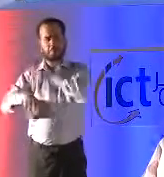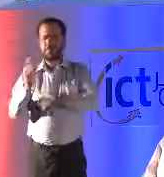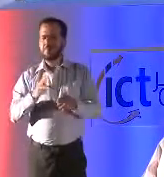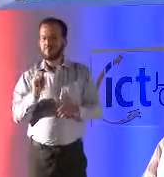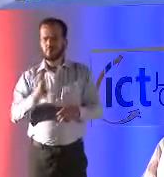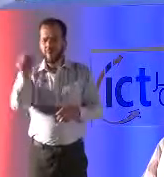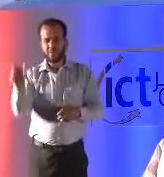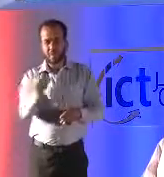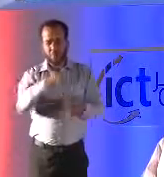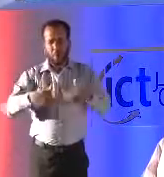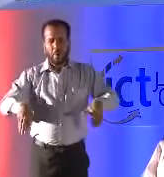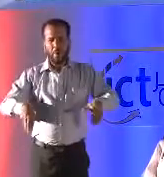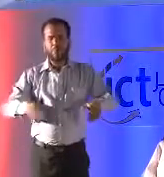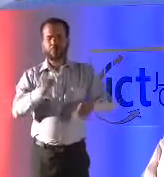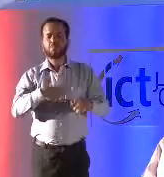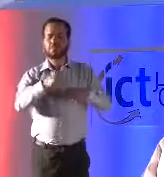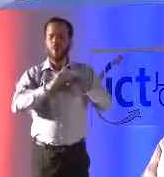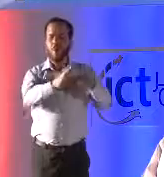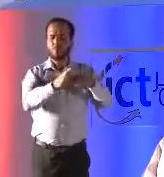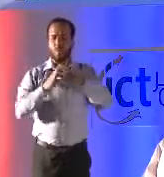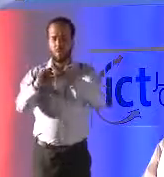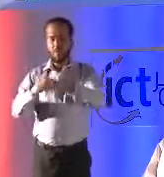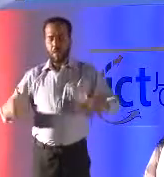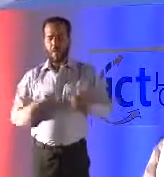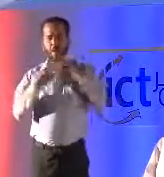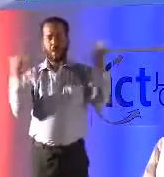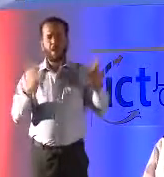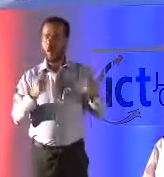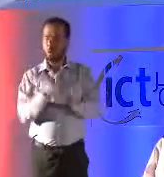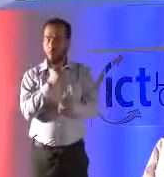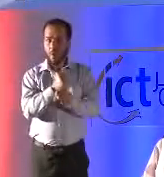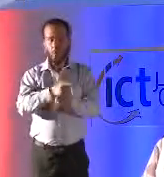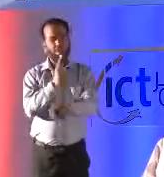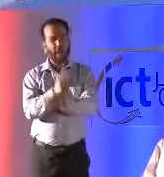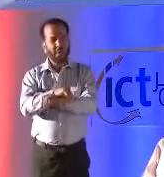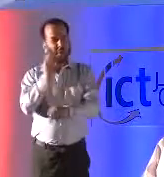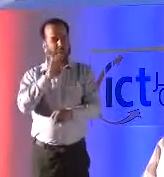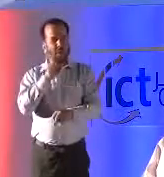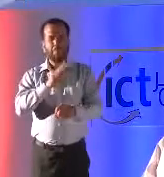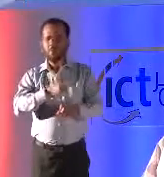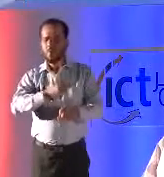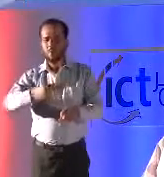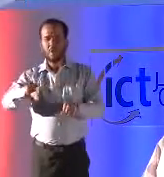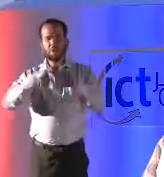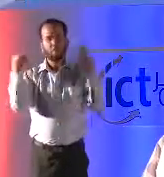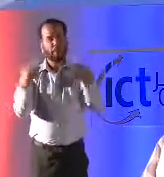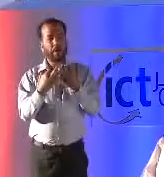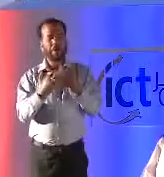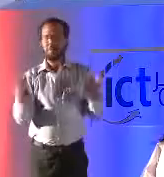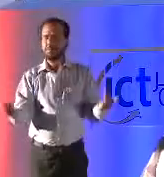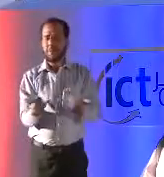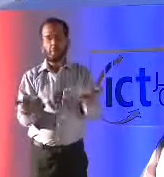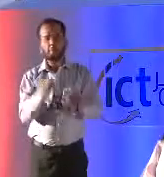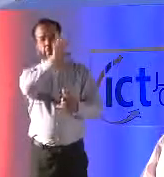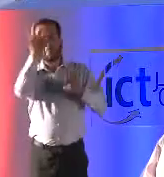بإمكان أشخاص ذوي الإعاقة أن يتواصلوا مع حياتهم في مناخ العمل أو التعليم أو في المجالات الاجتماعية بكل